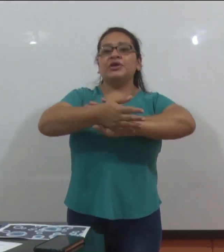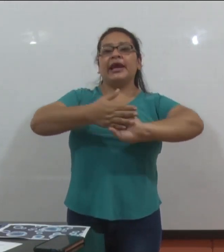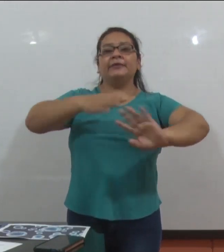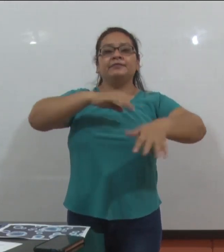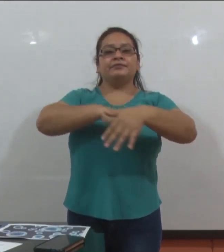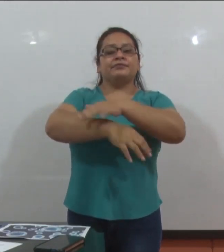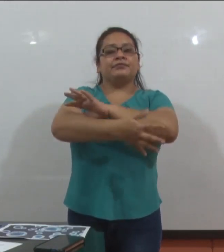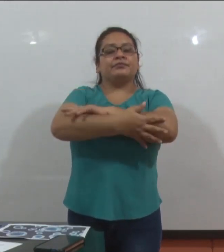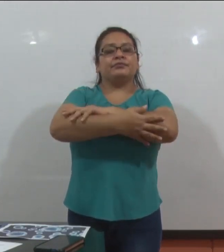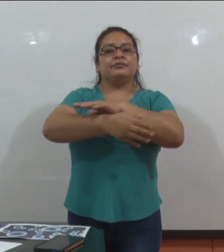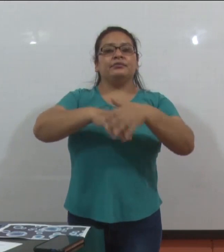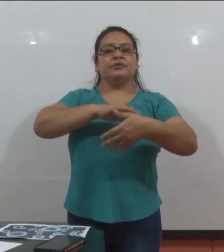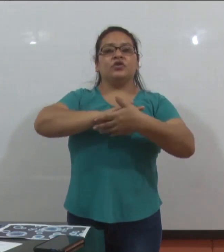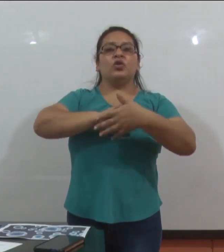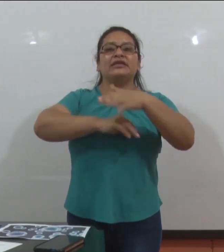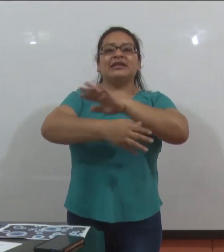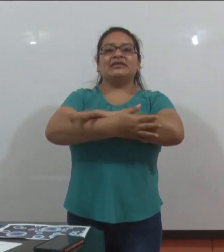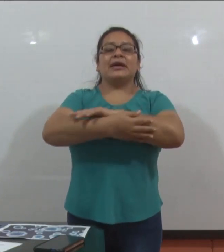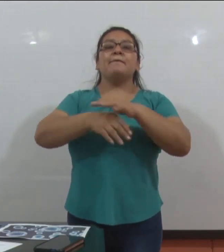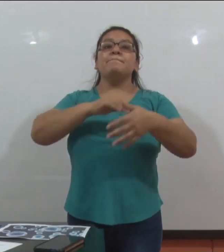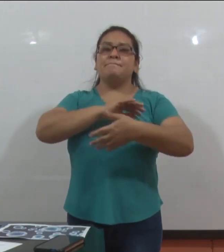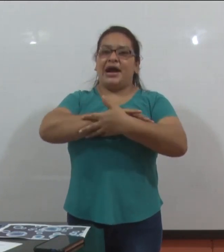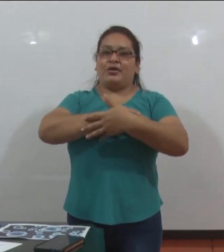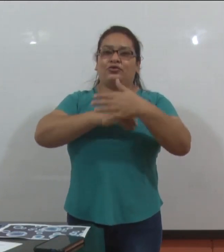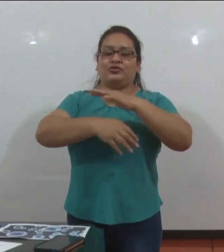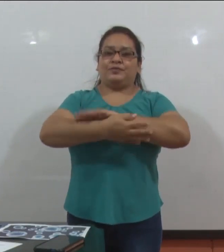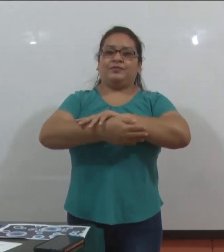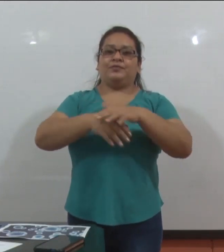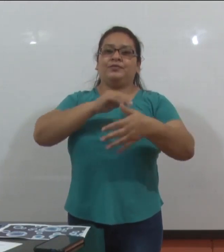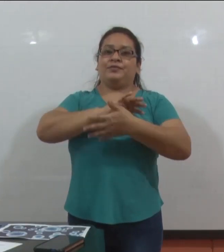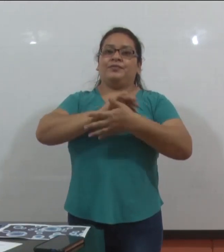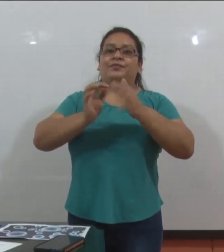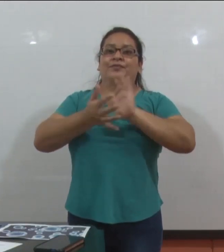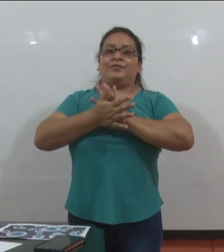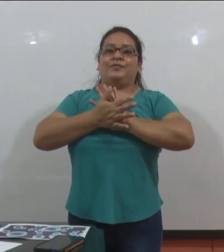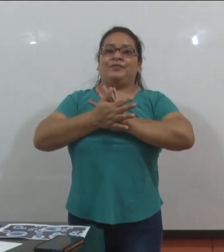bien nuestras manos.